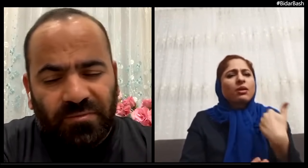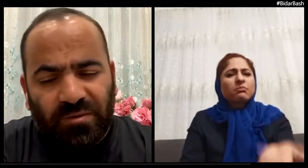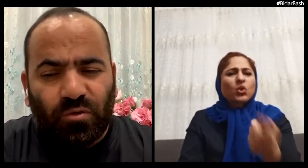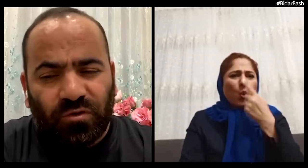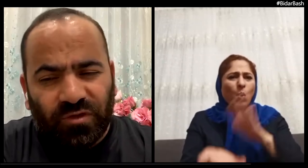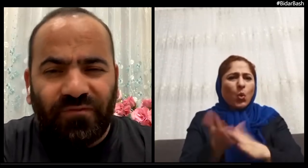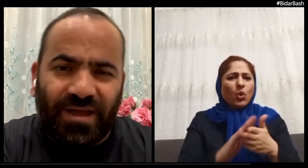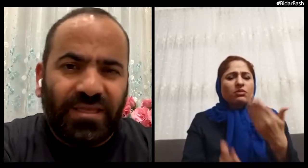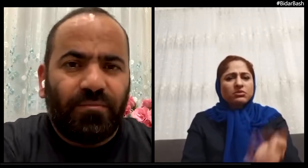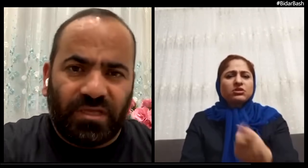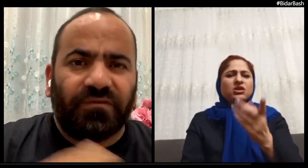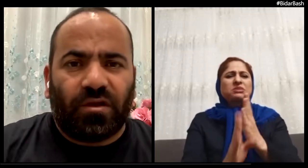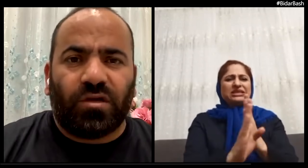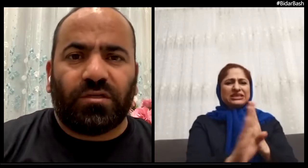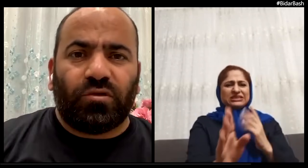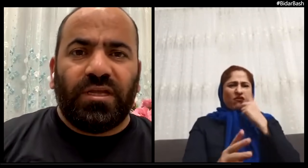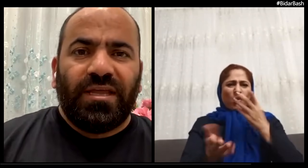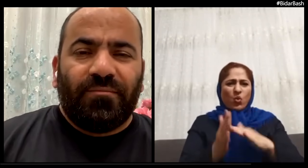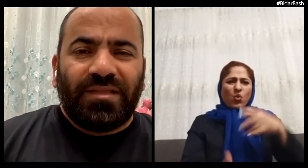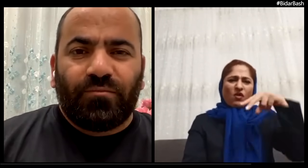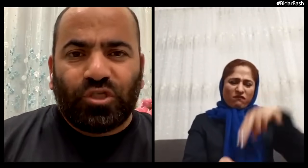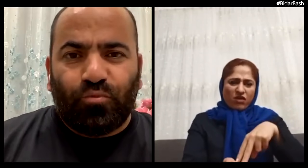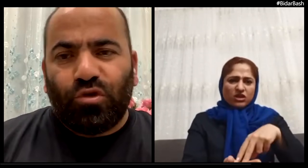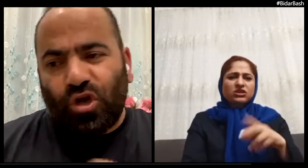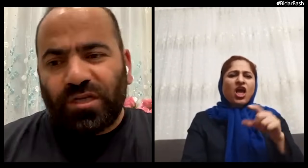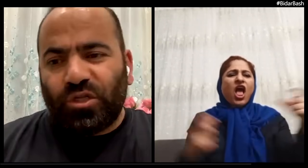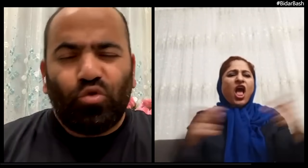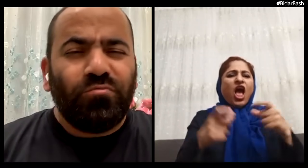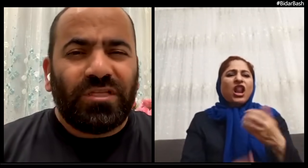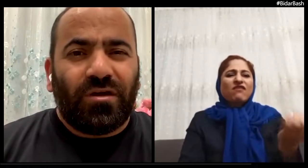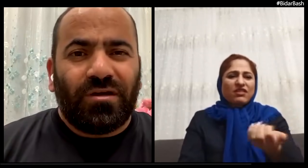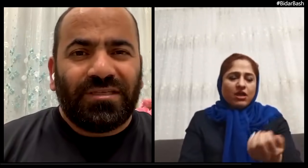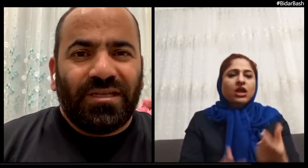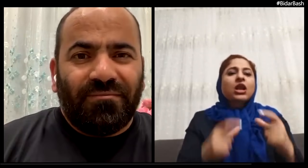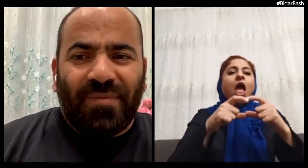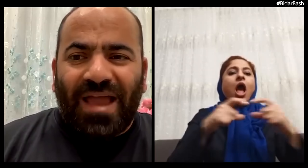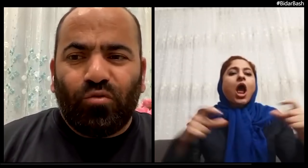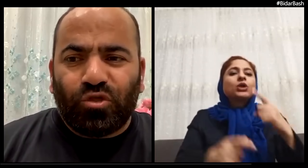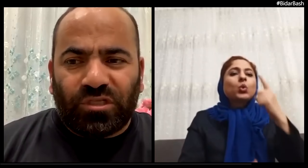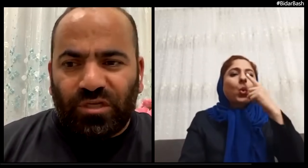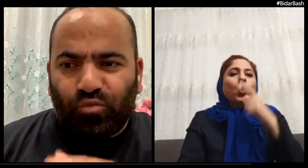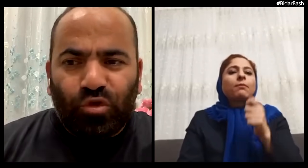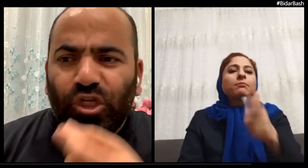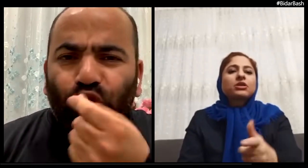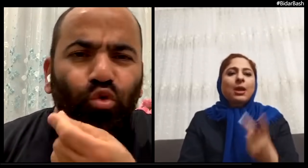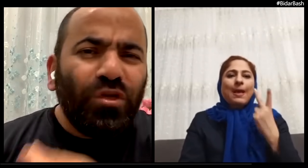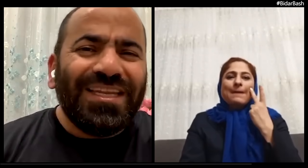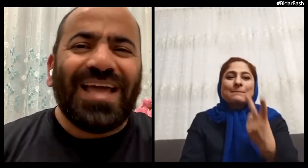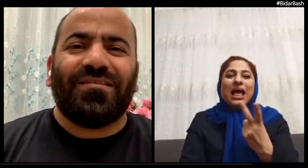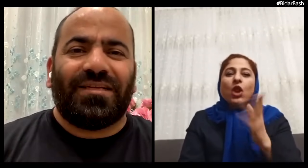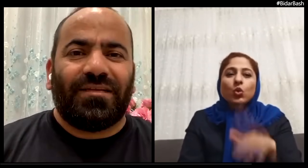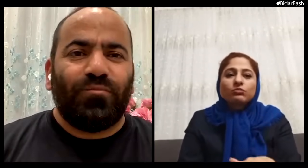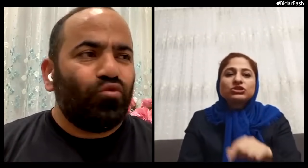مثلا دیدیم معمولا خانواده های فقیر هم میگرفتن کارت نون، بعد به جا پول کارت نون میداد، معلوم میشد که این پول